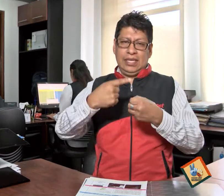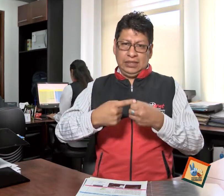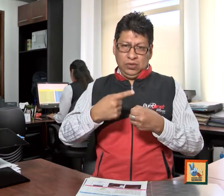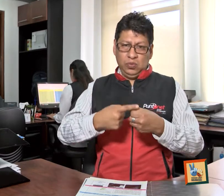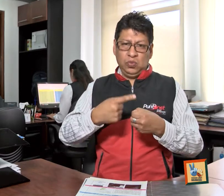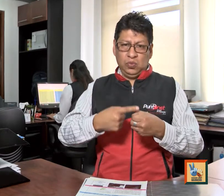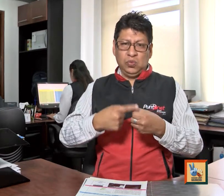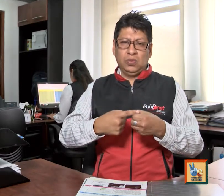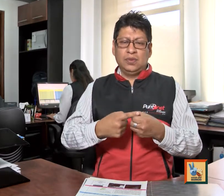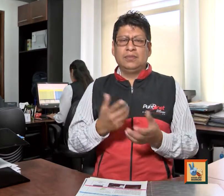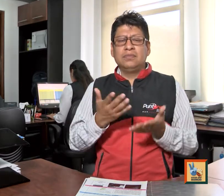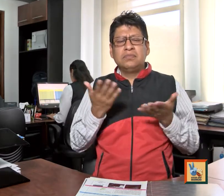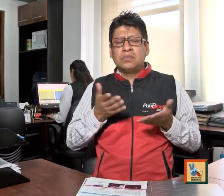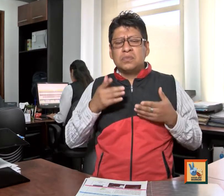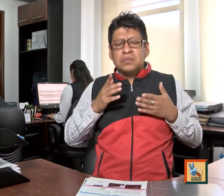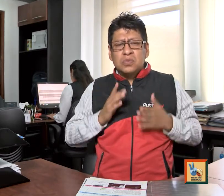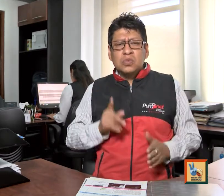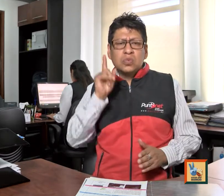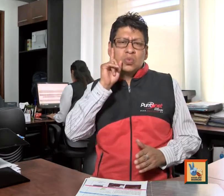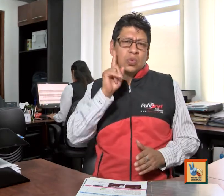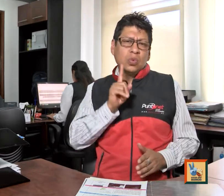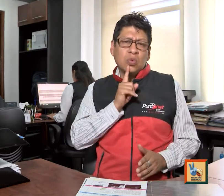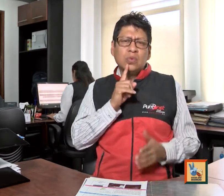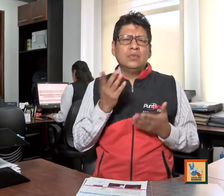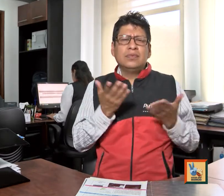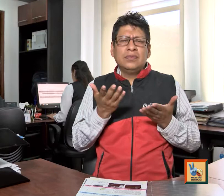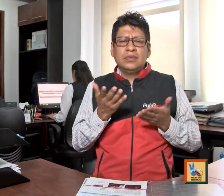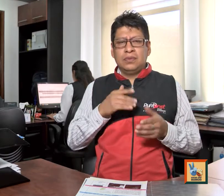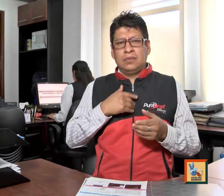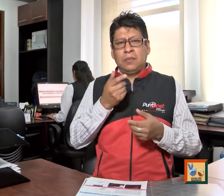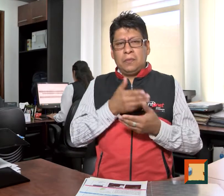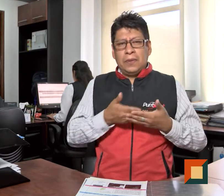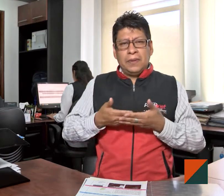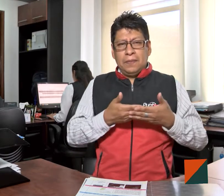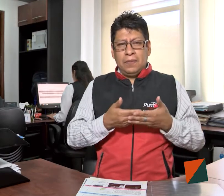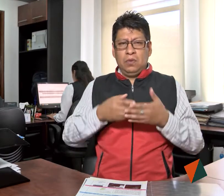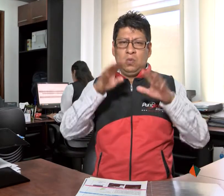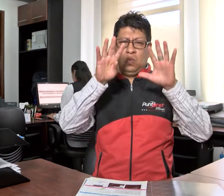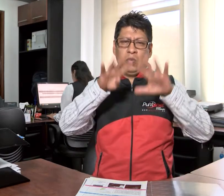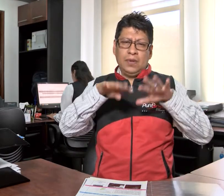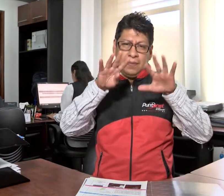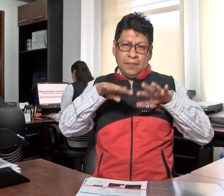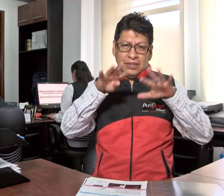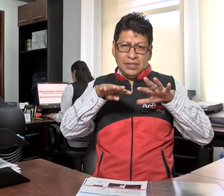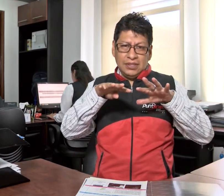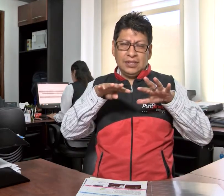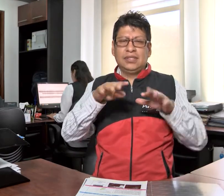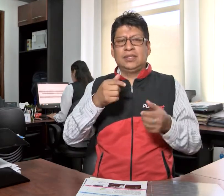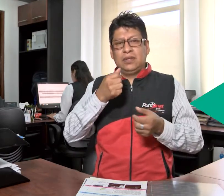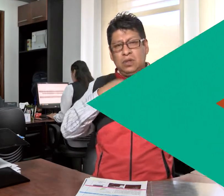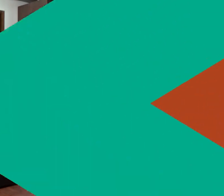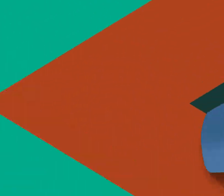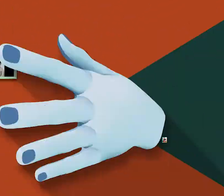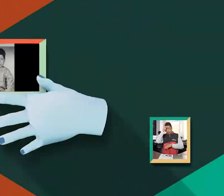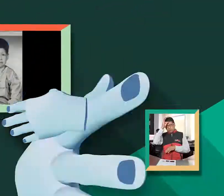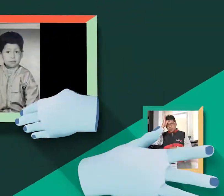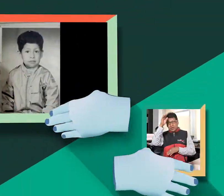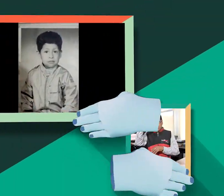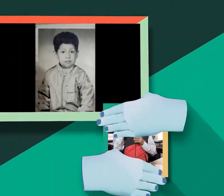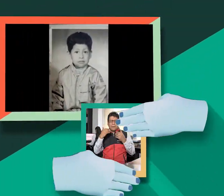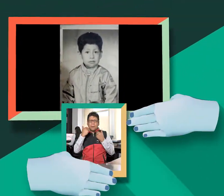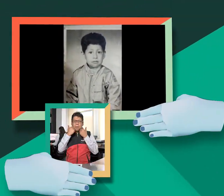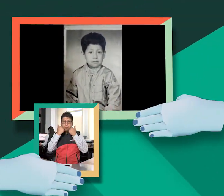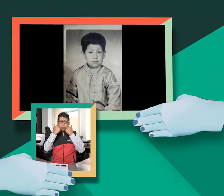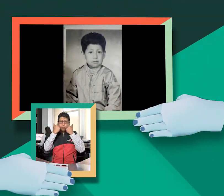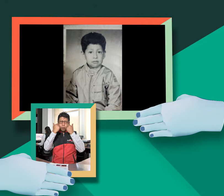familia que los nueve meses de nacido tuve una fiebre muy fuerte me llevaron al hospital mi madre estaba muy preocupada en este